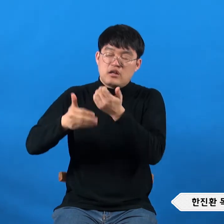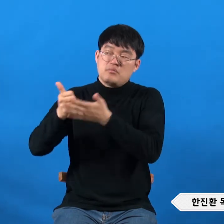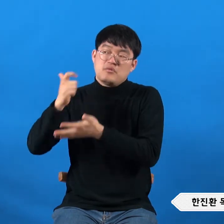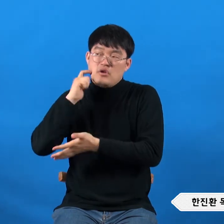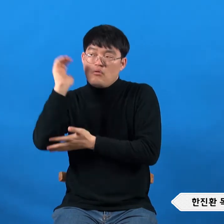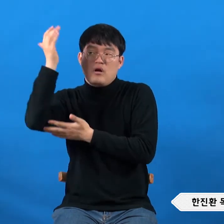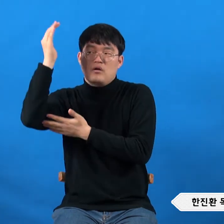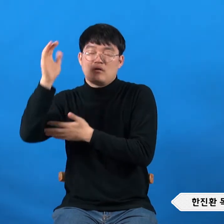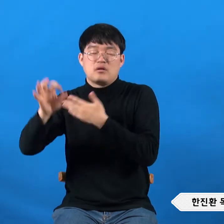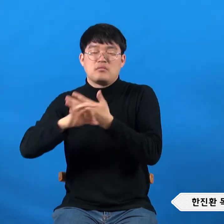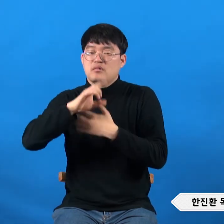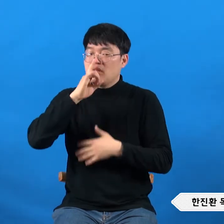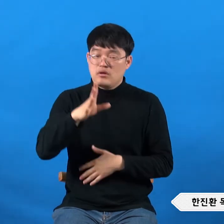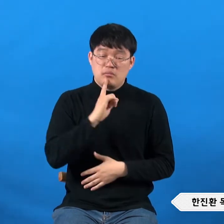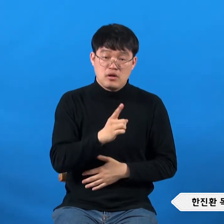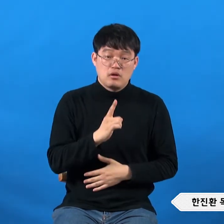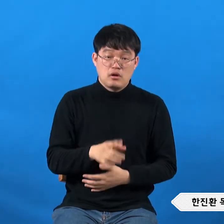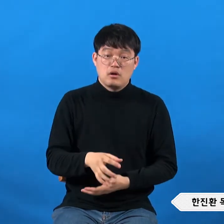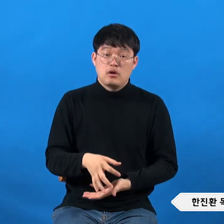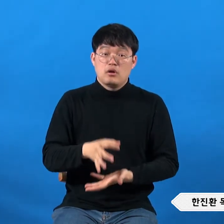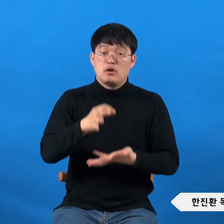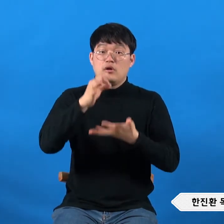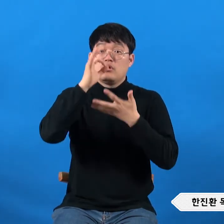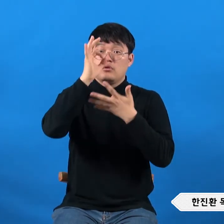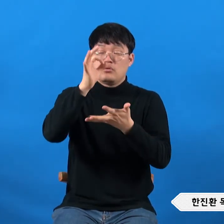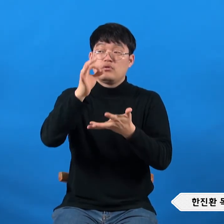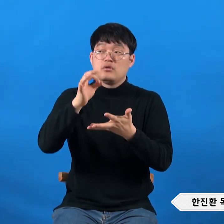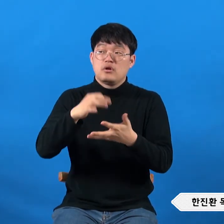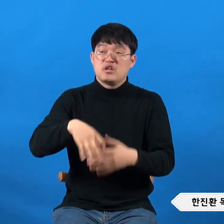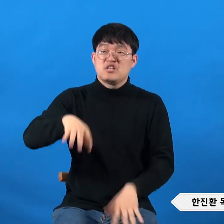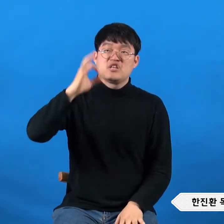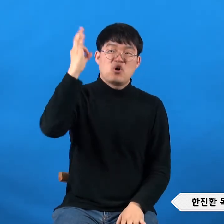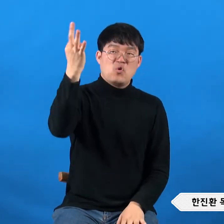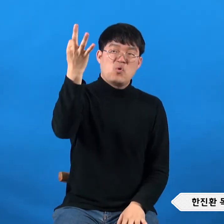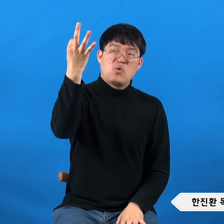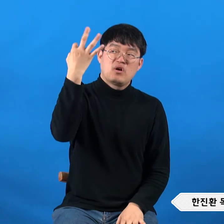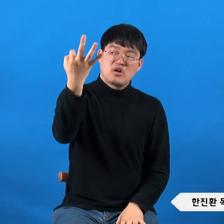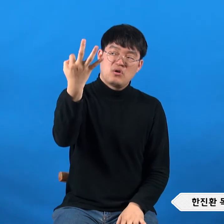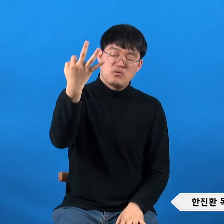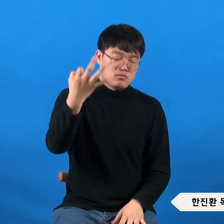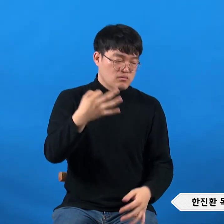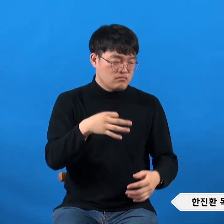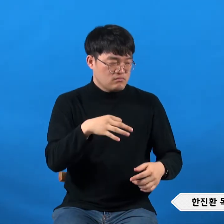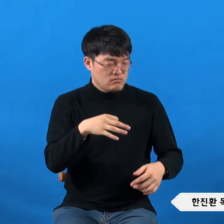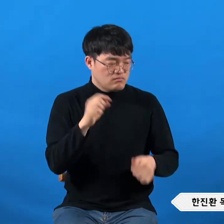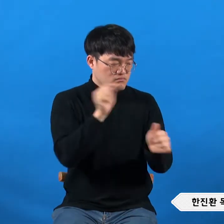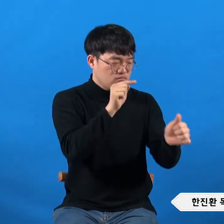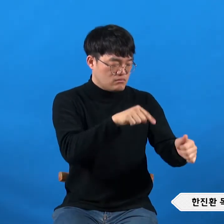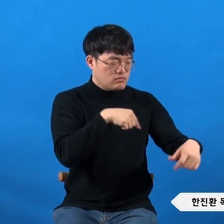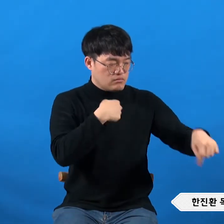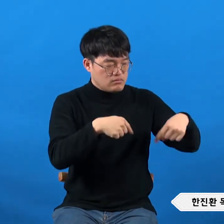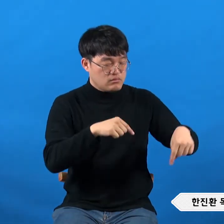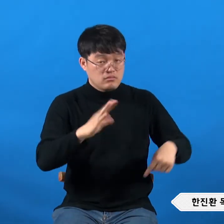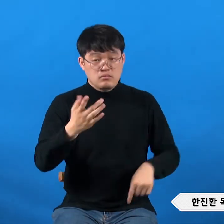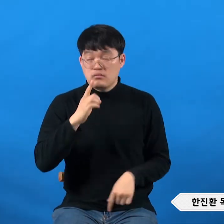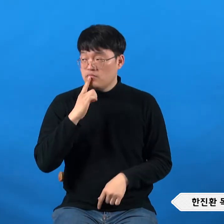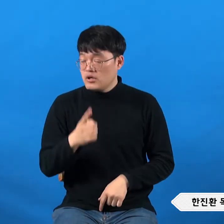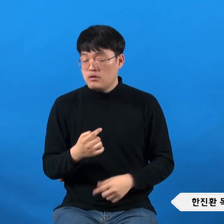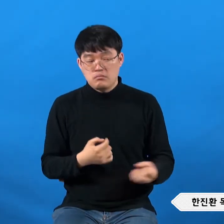됩니다. 그렇게 얘기를 했습니다. 돈으로 다스려야지, 그렇게도 말도 하지 않고 이걸로 다스려야지.